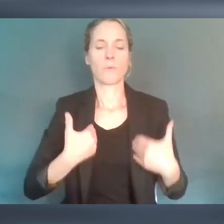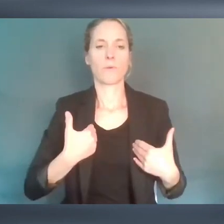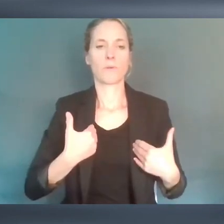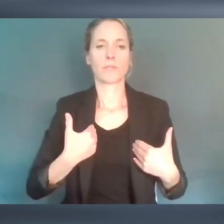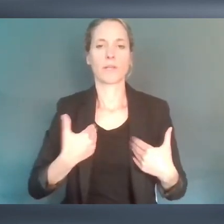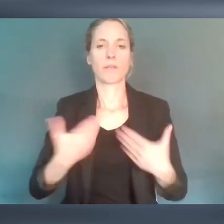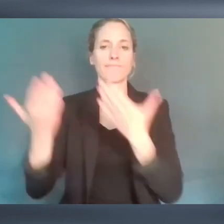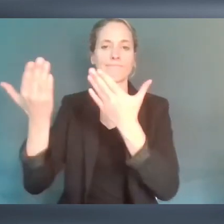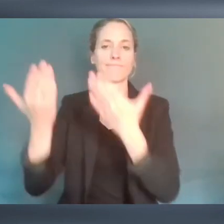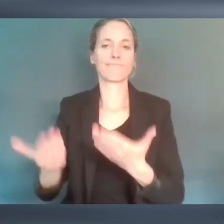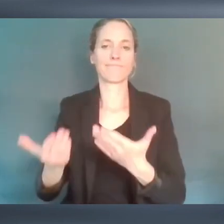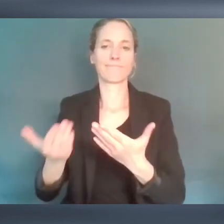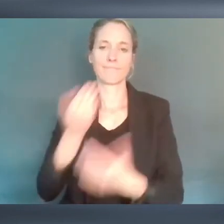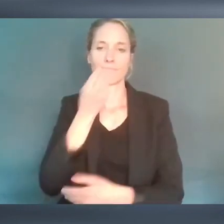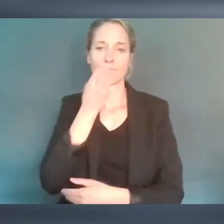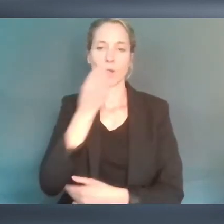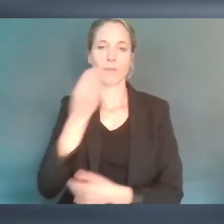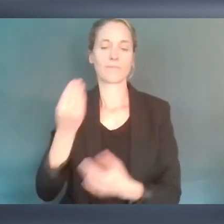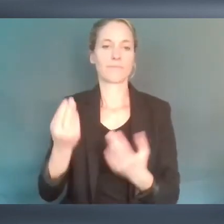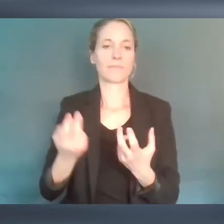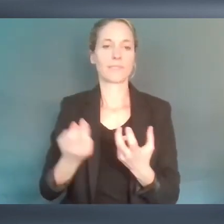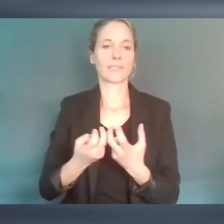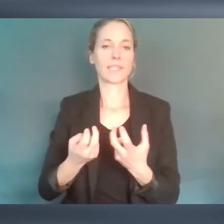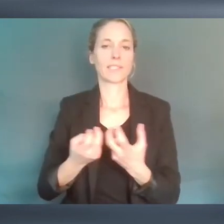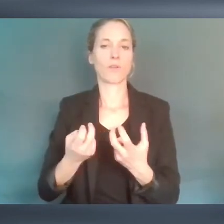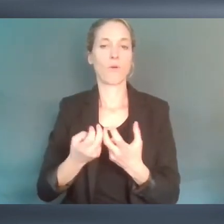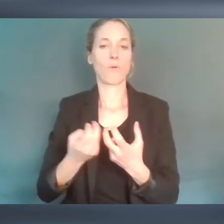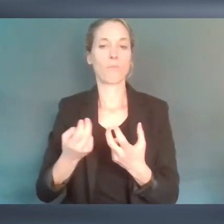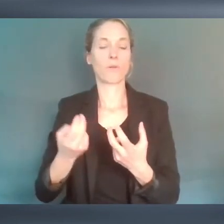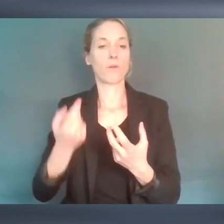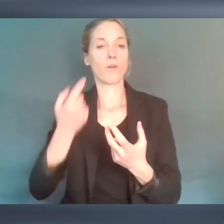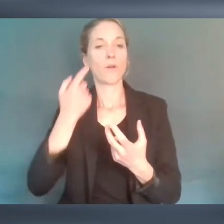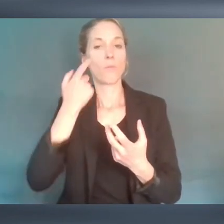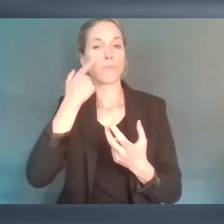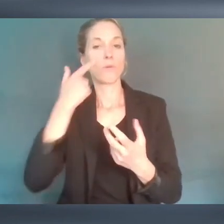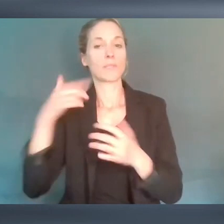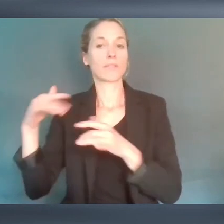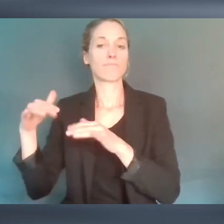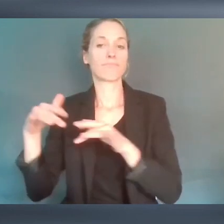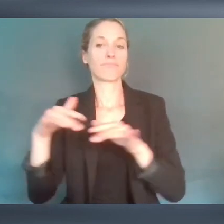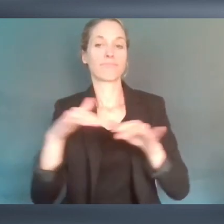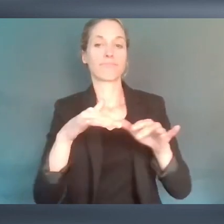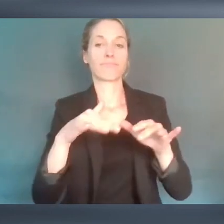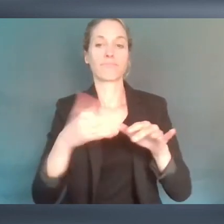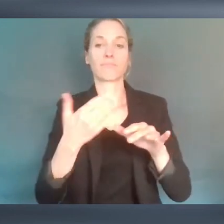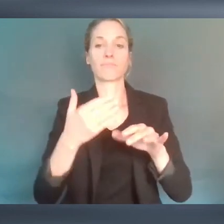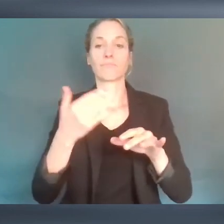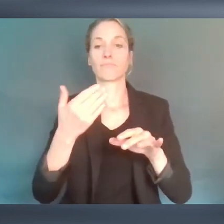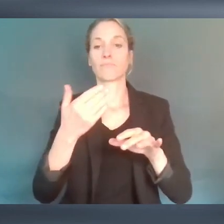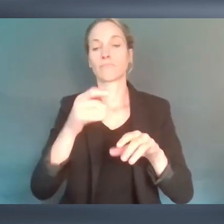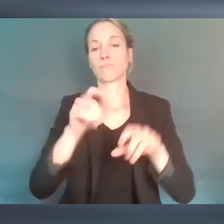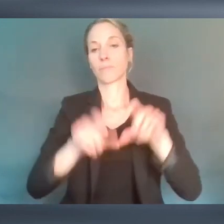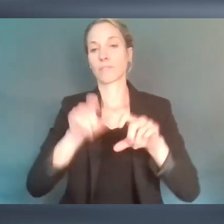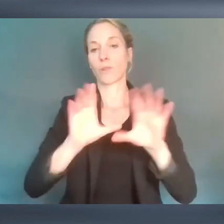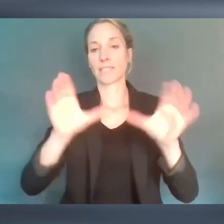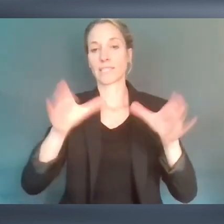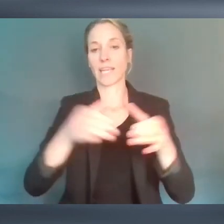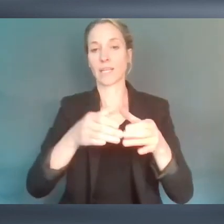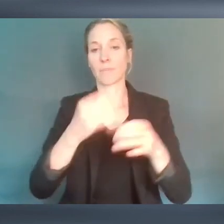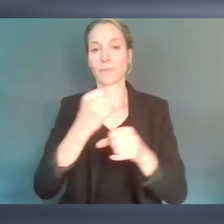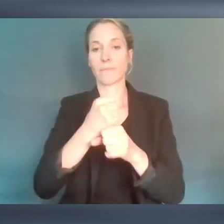exemple pour l'ensemble des équipes. Alors, on a déjà commencé, mais je